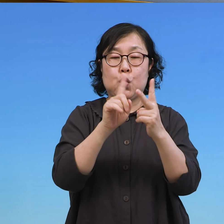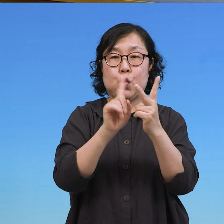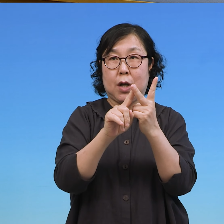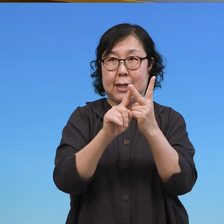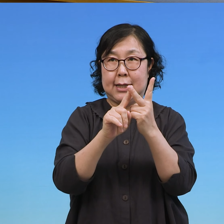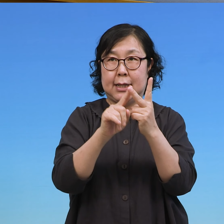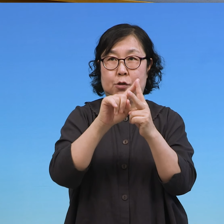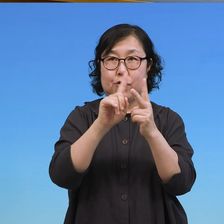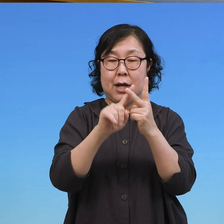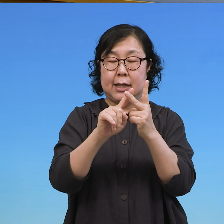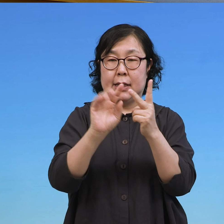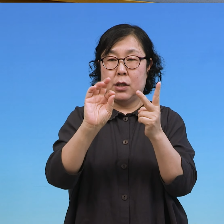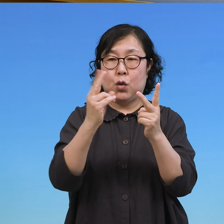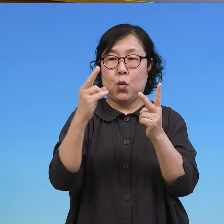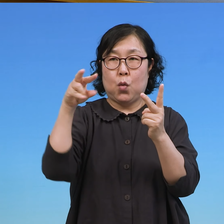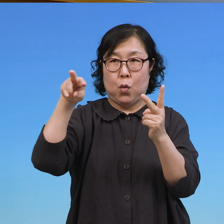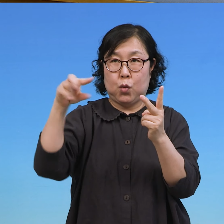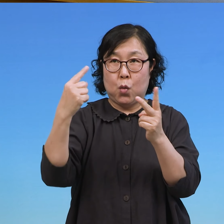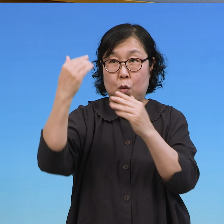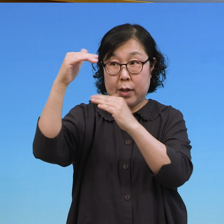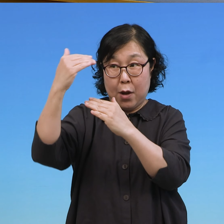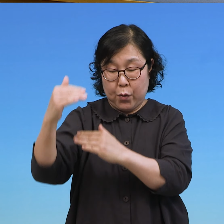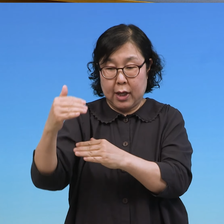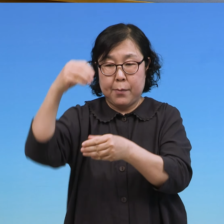요소가 내포되어 있는 기쁨이라는 겁니다.